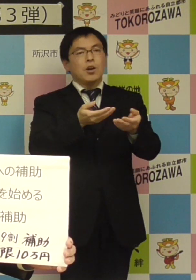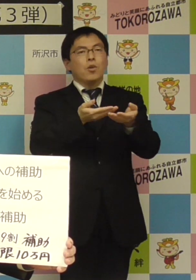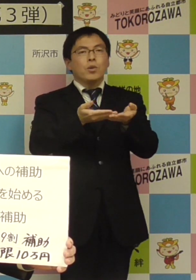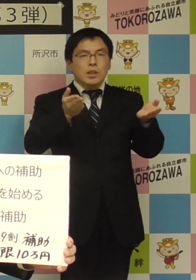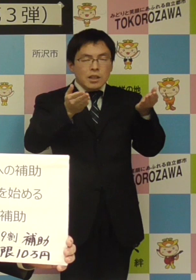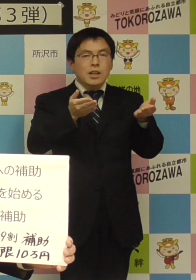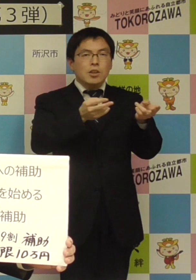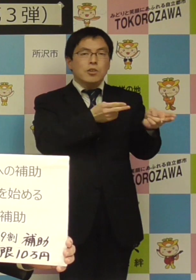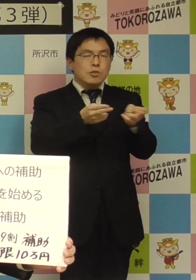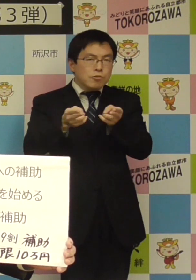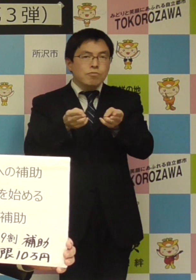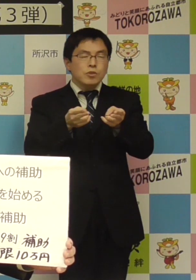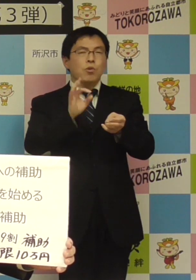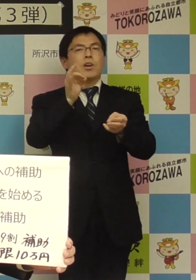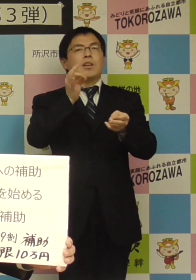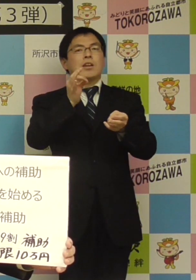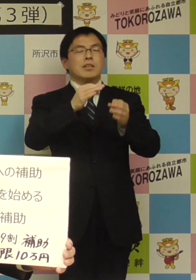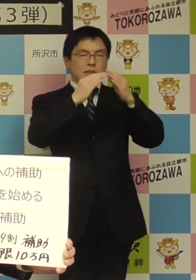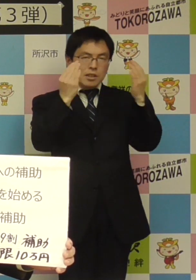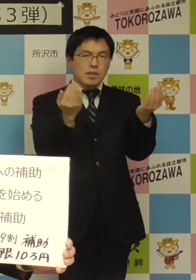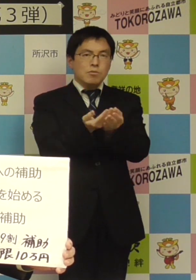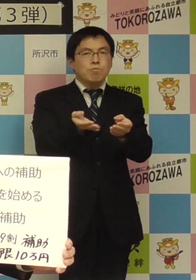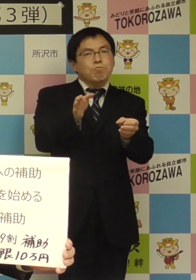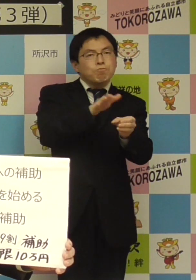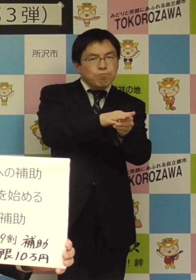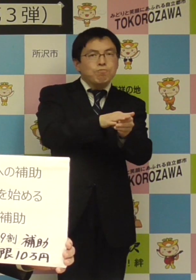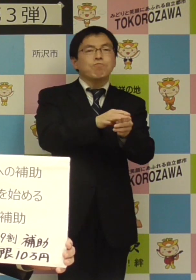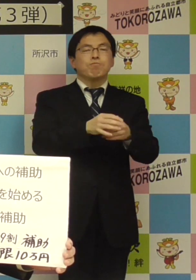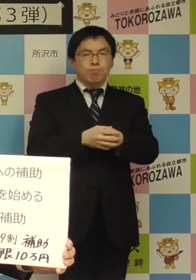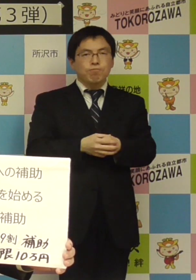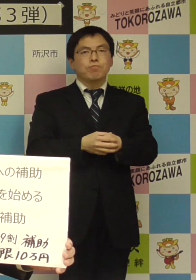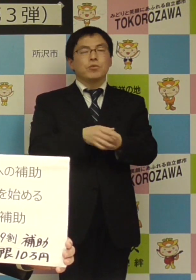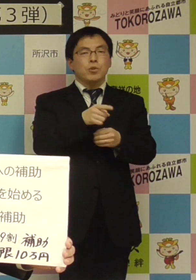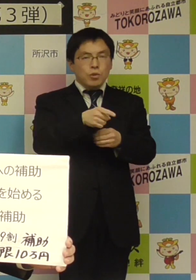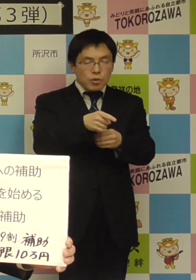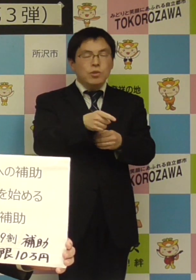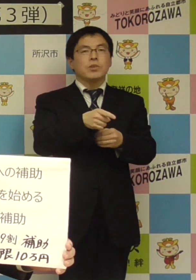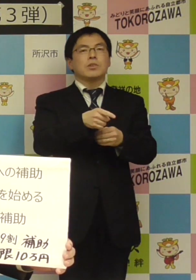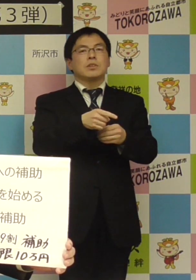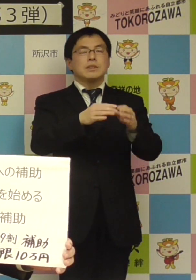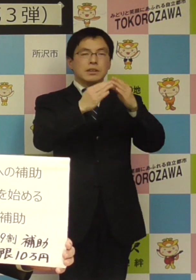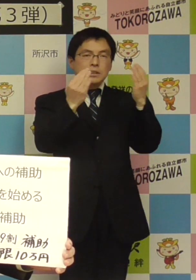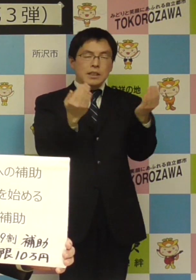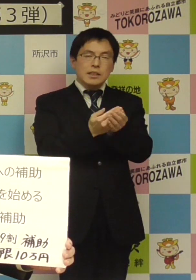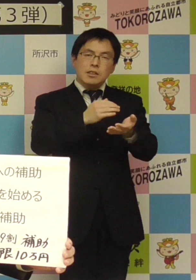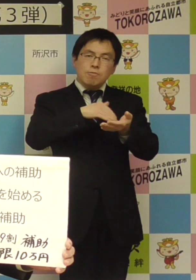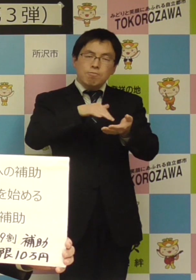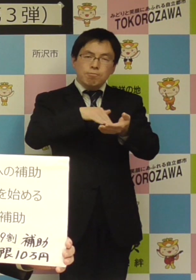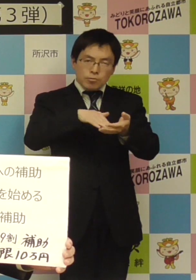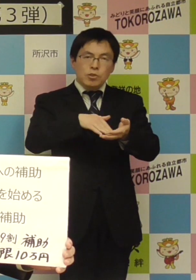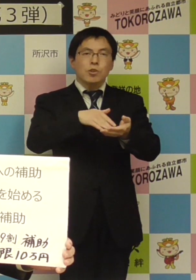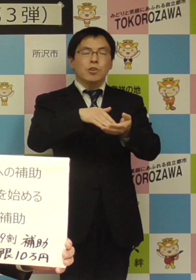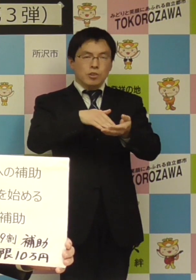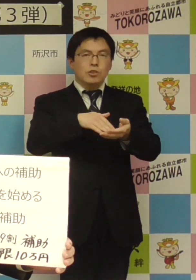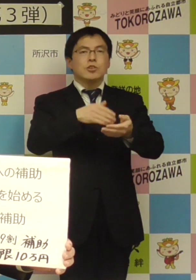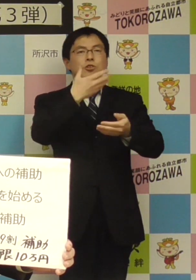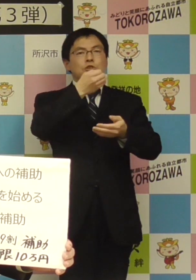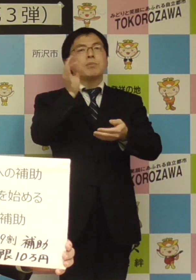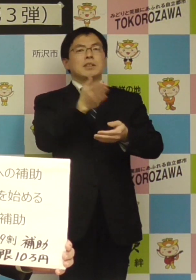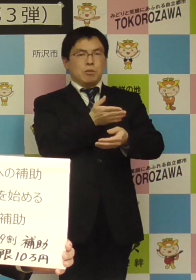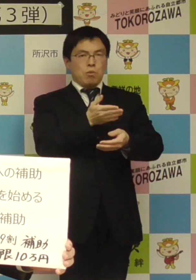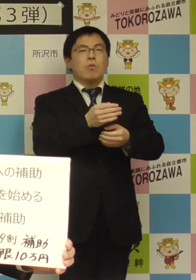の容器の代金などすべて含みますが、これを全体のかかったお金の